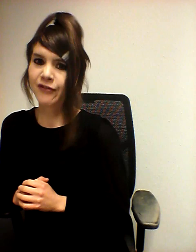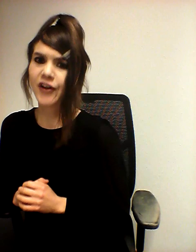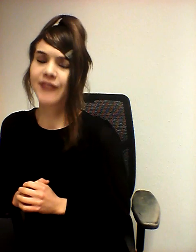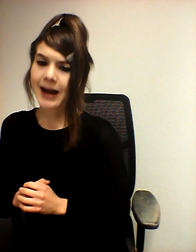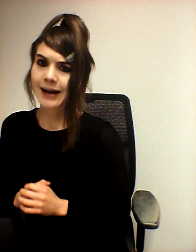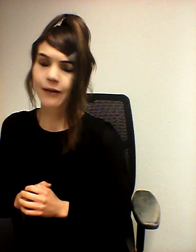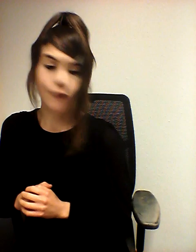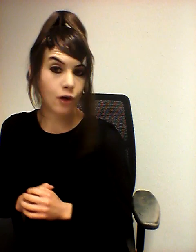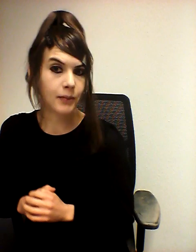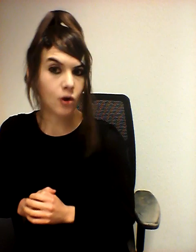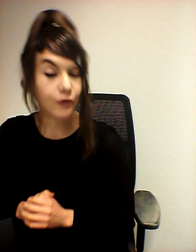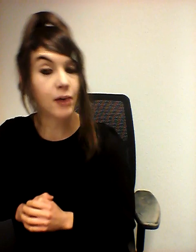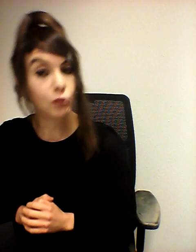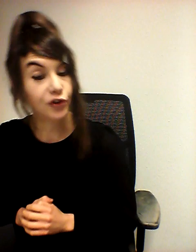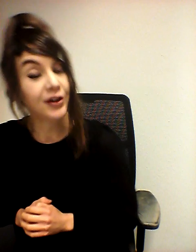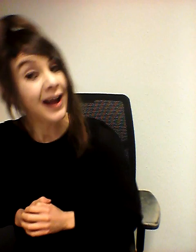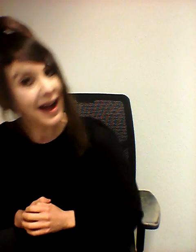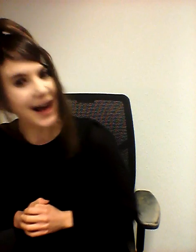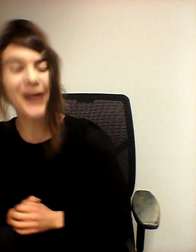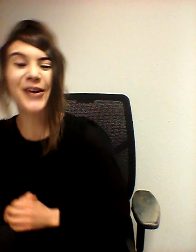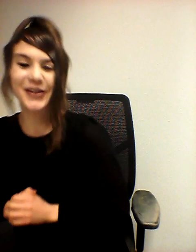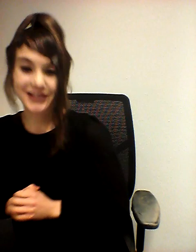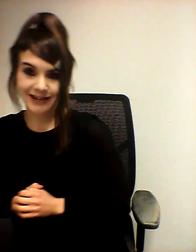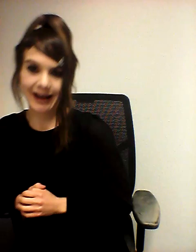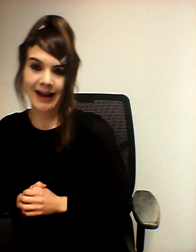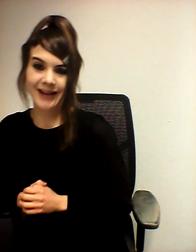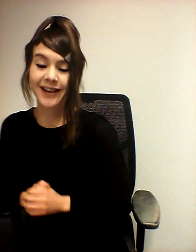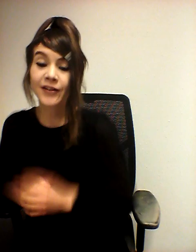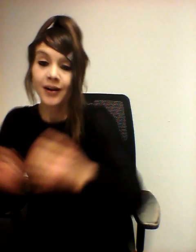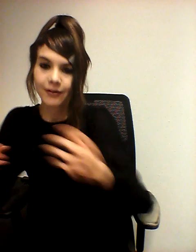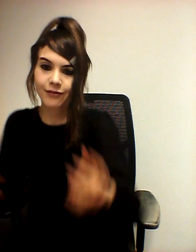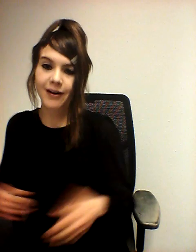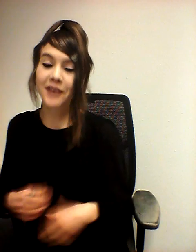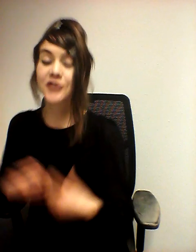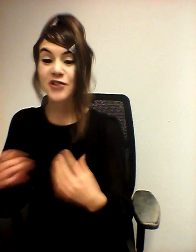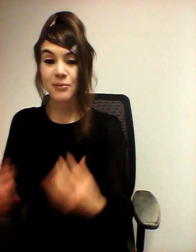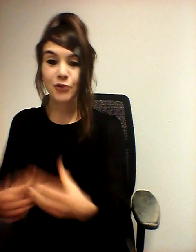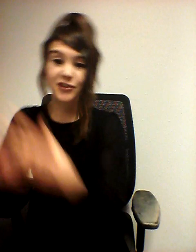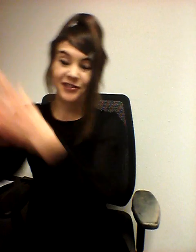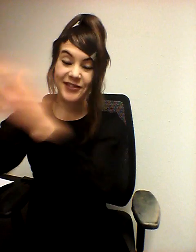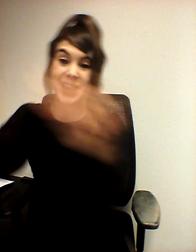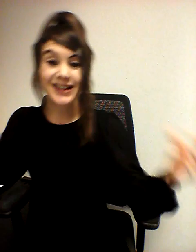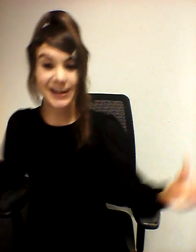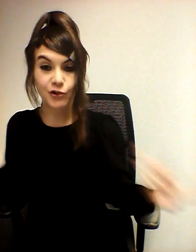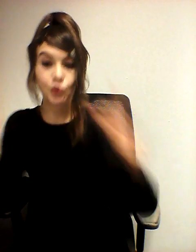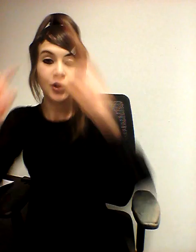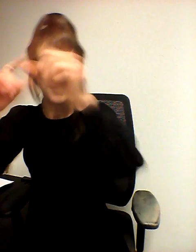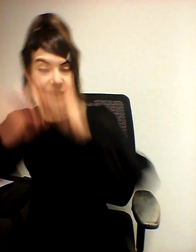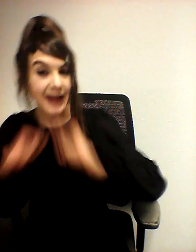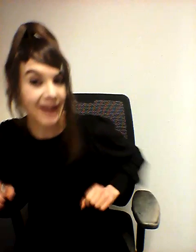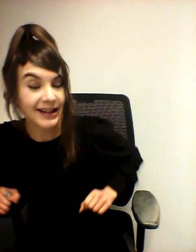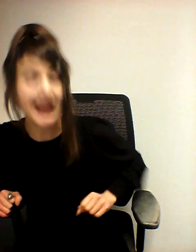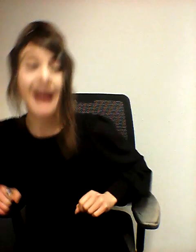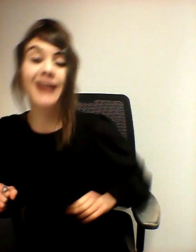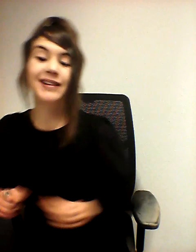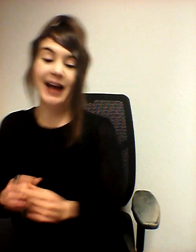dan na vorming ook wel moeten uitscheiden, want ze moeten daar naartoe, daar waar jij de